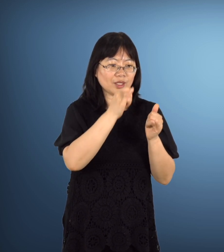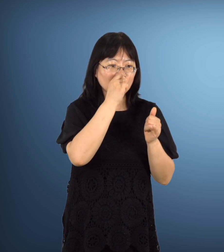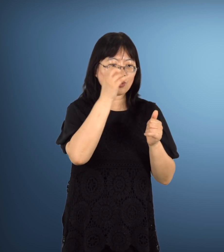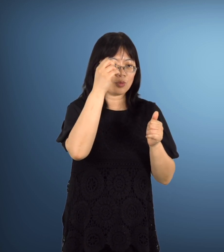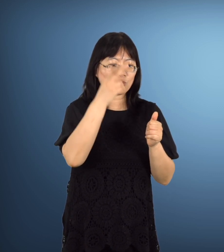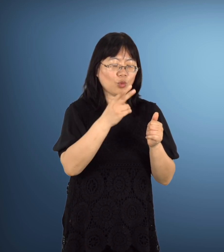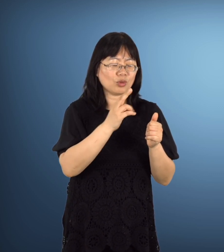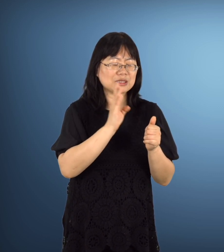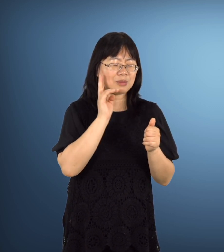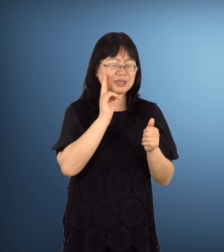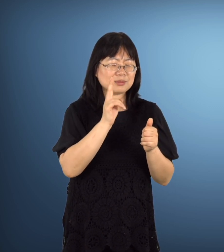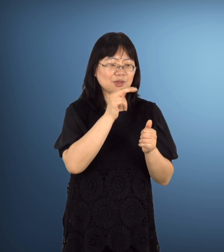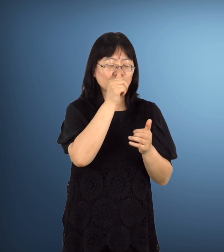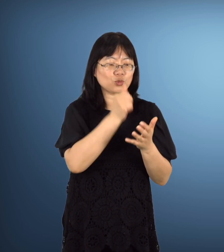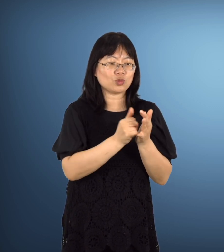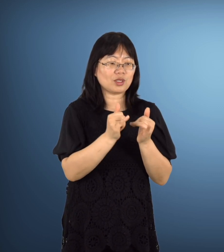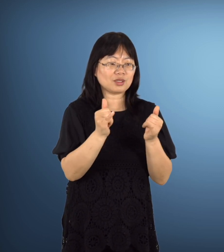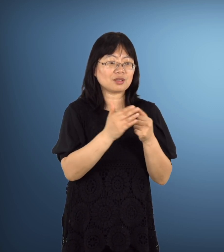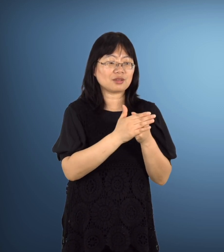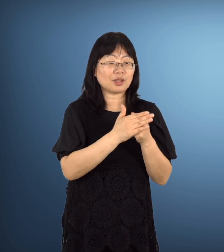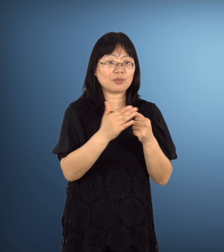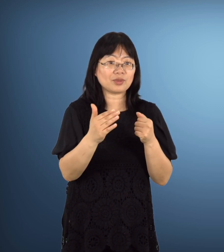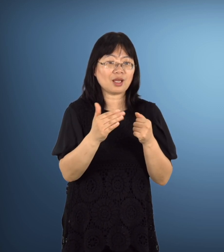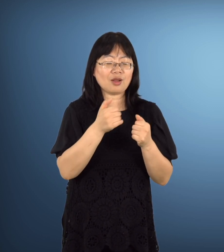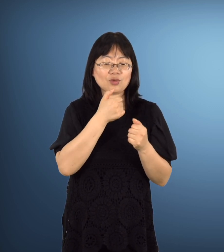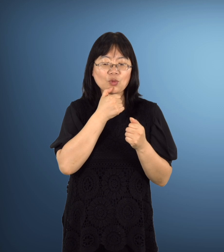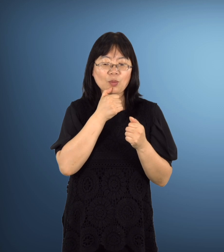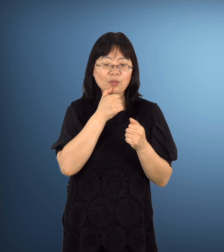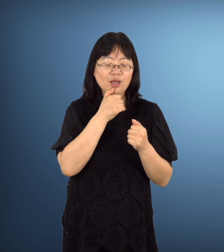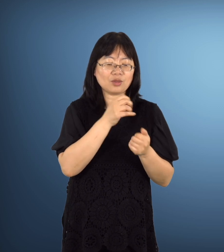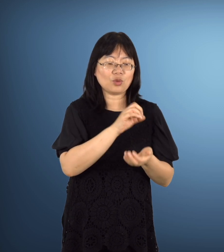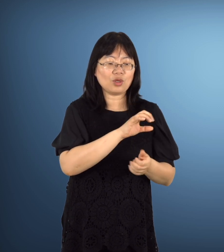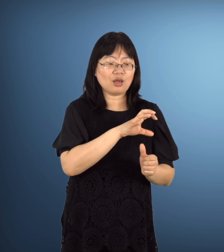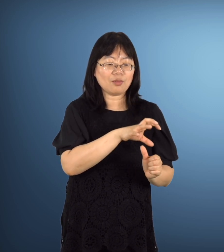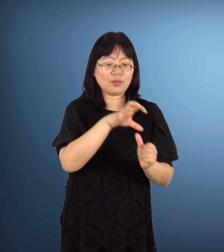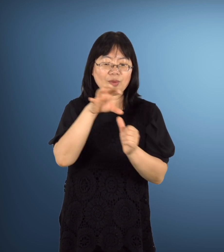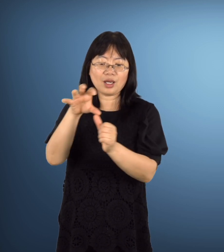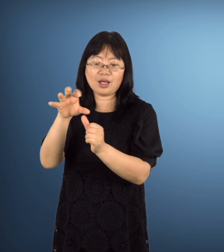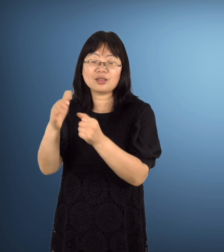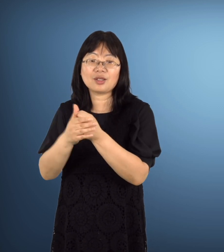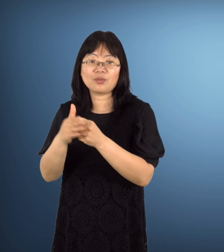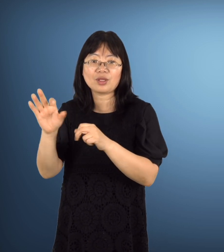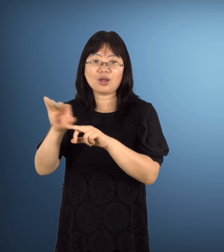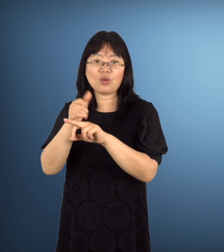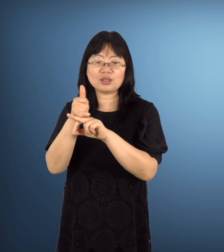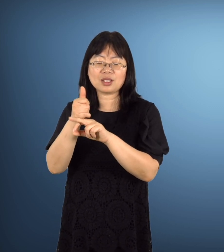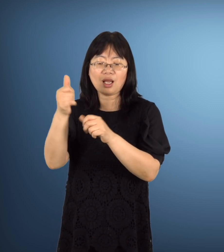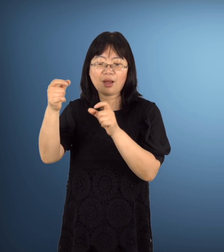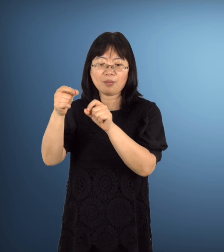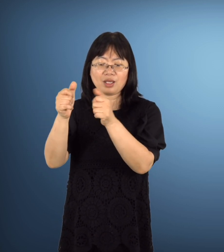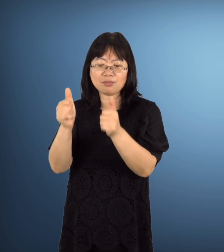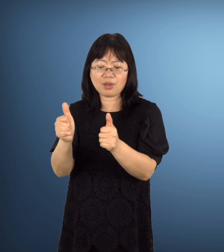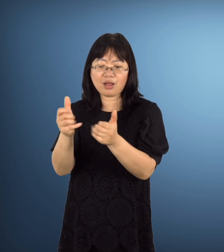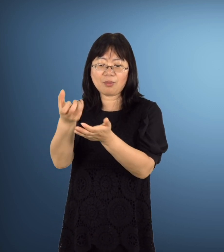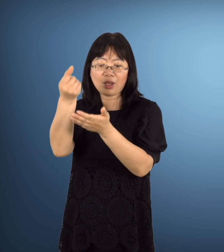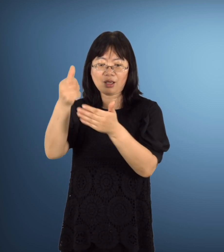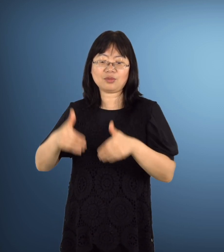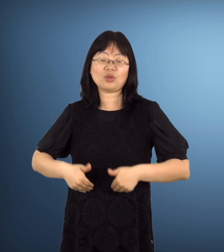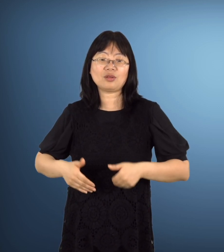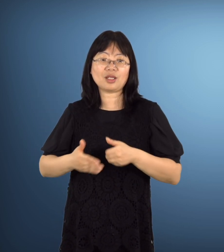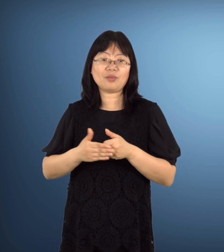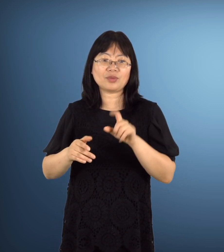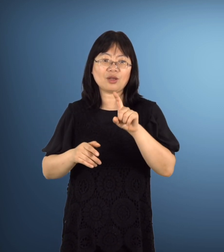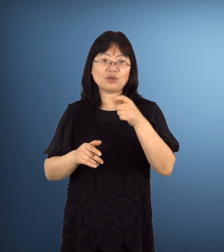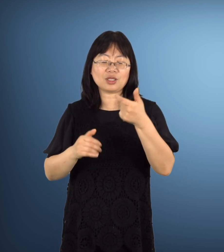워낙 중대한 범죄자로 이제 로마를 향해 가야 되는 인물이, 황제 앞에 심판을 받아야 되는 인물이기 때문에